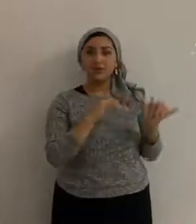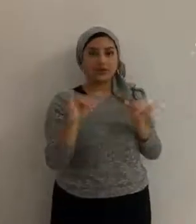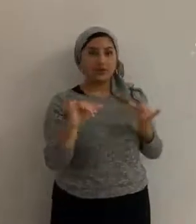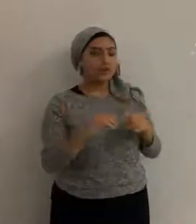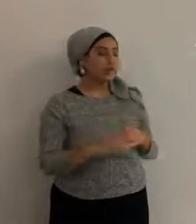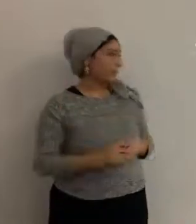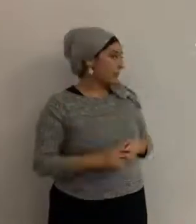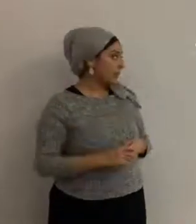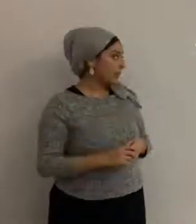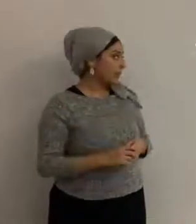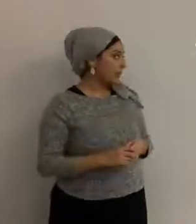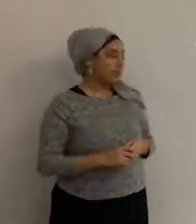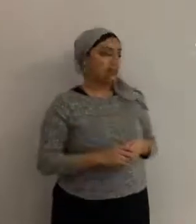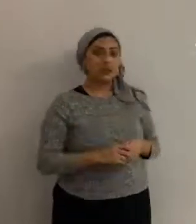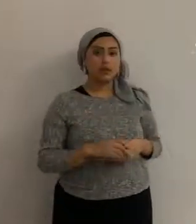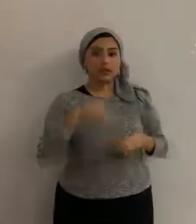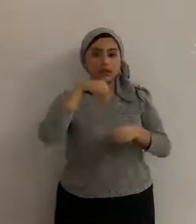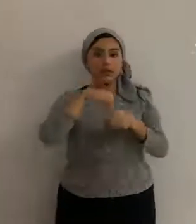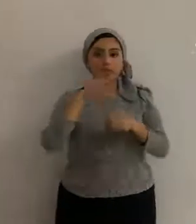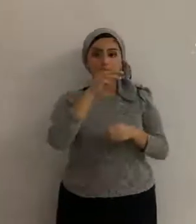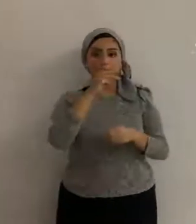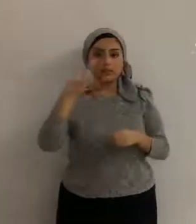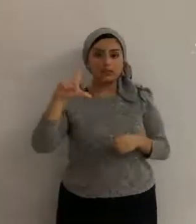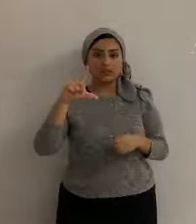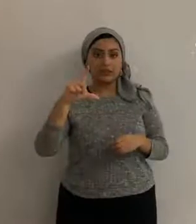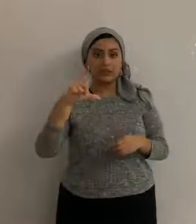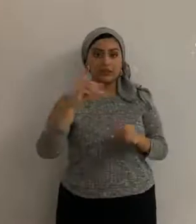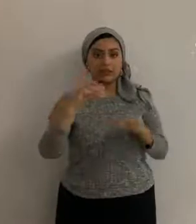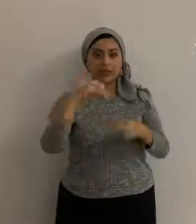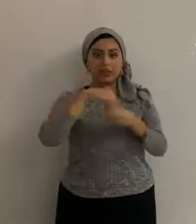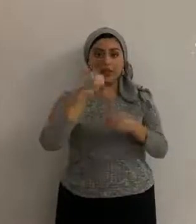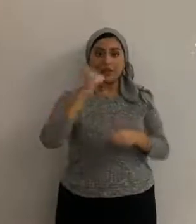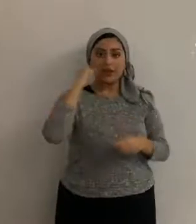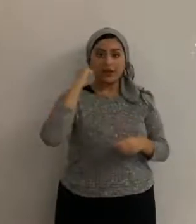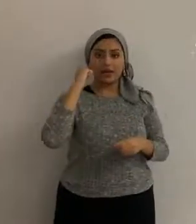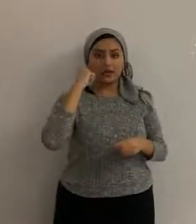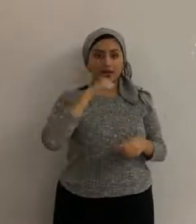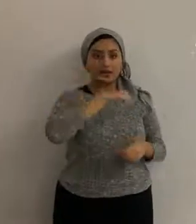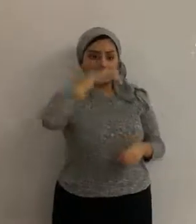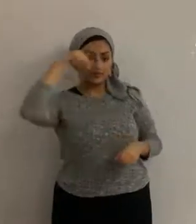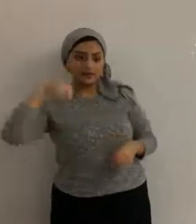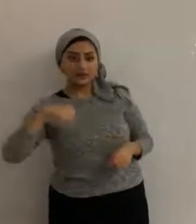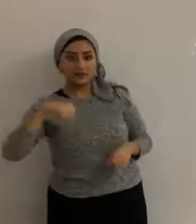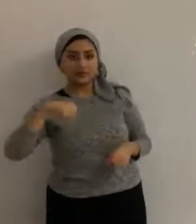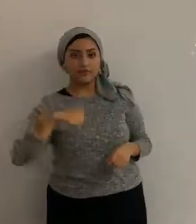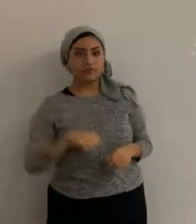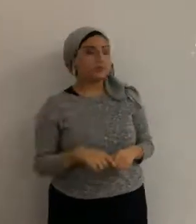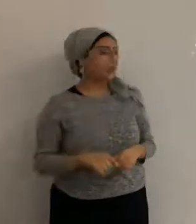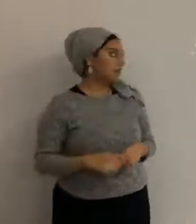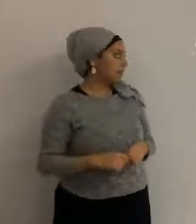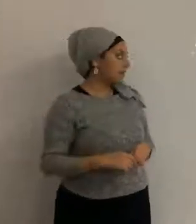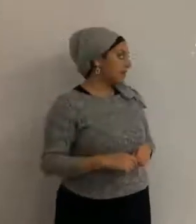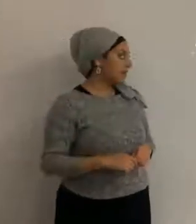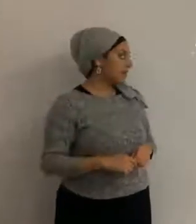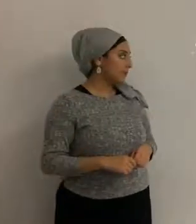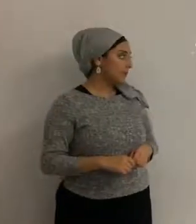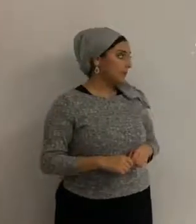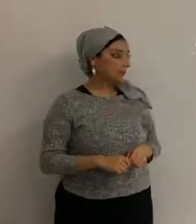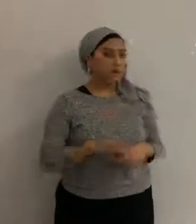de espaldas al cótel, por así decirlo. Vean, ahí todo eso se ha ido construyendo y